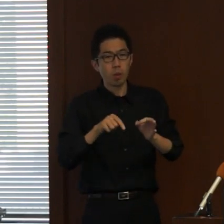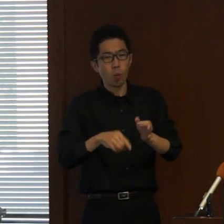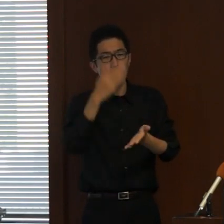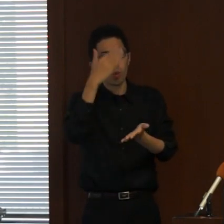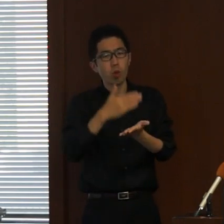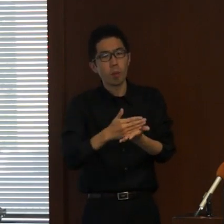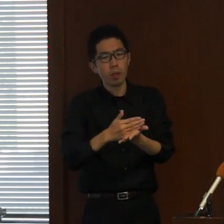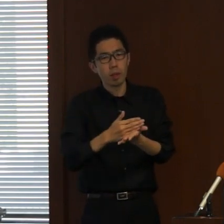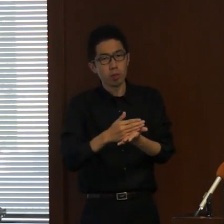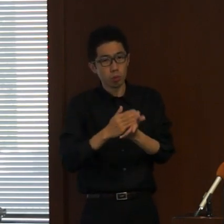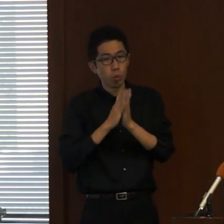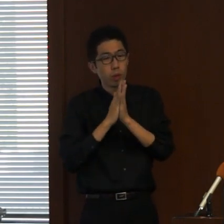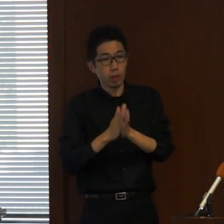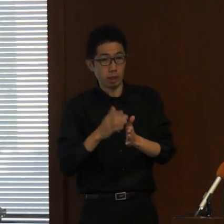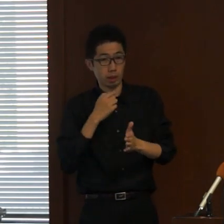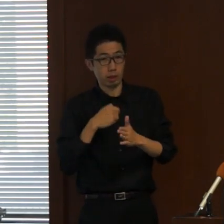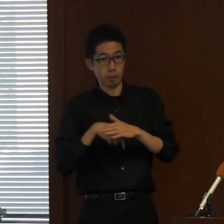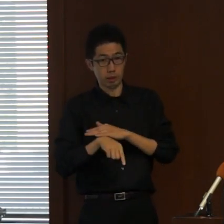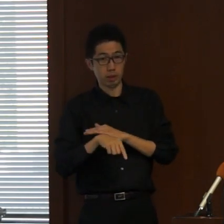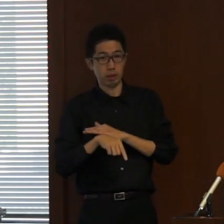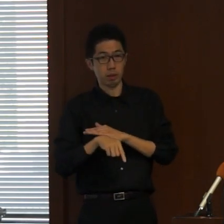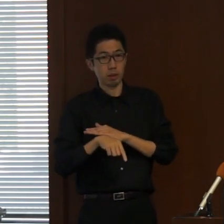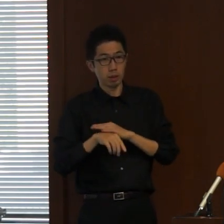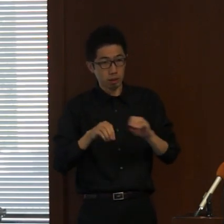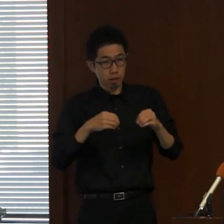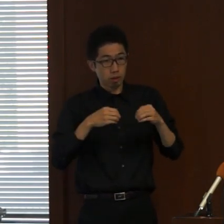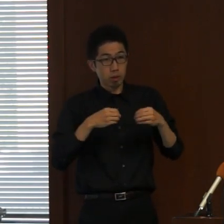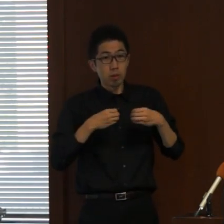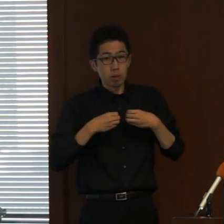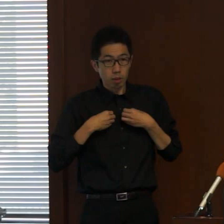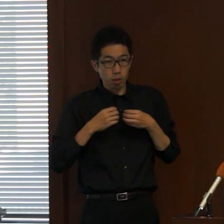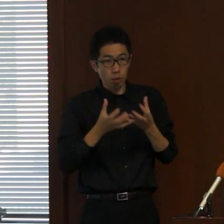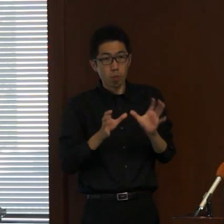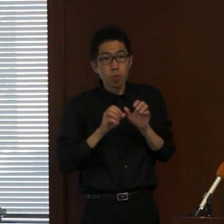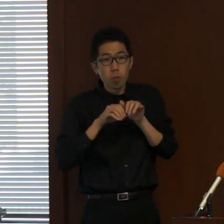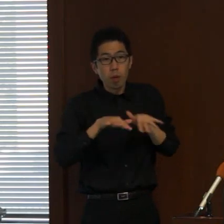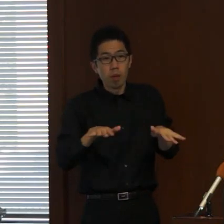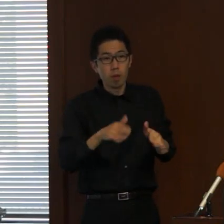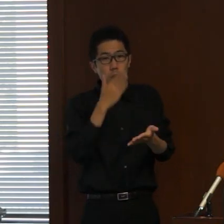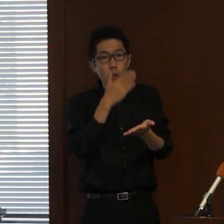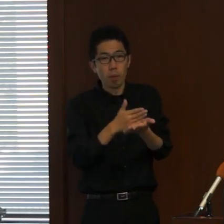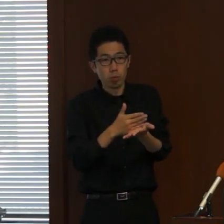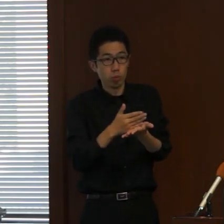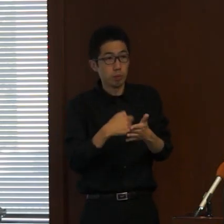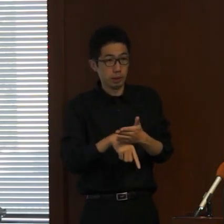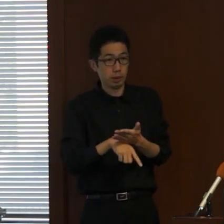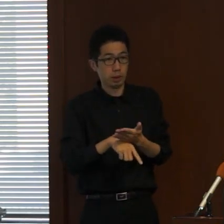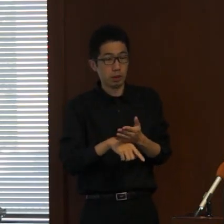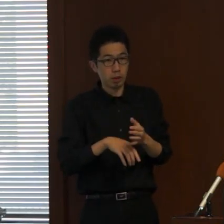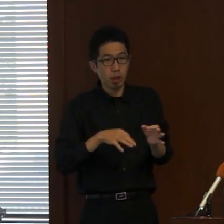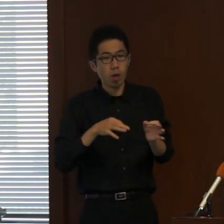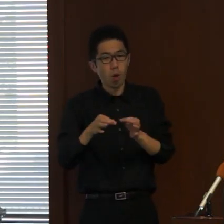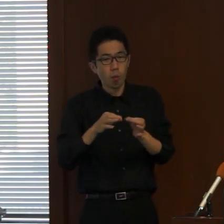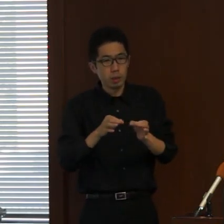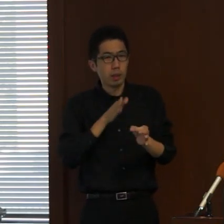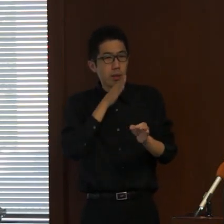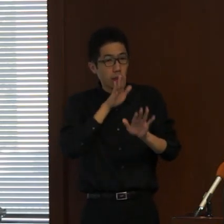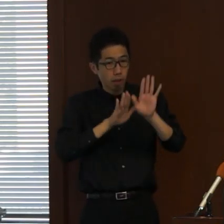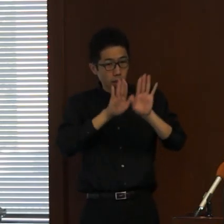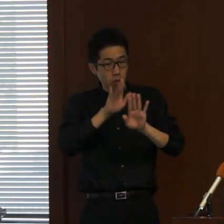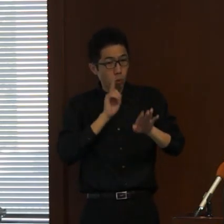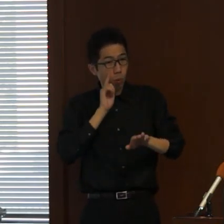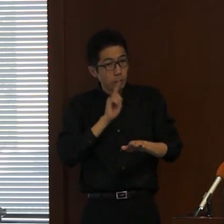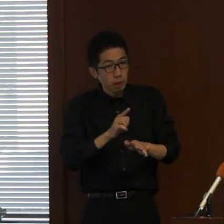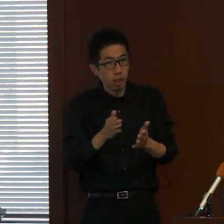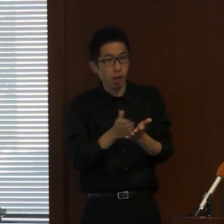ション、コロナウイルスを発生させない、クラスターを起こさせないということがミッションなので、その実質で、今回審査をさせていただく